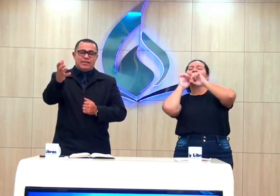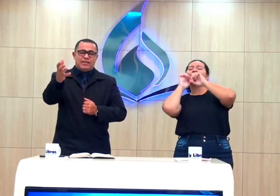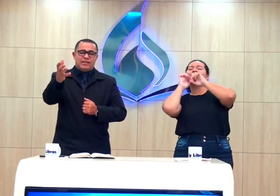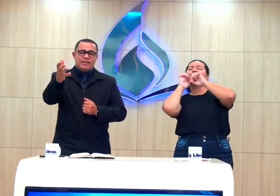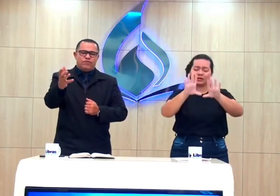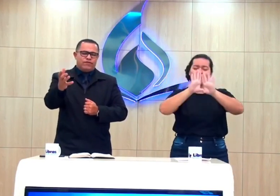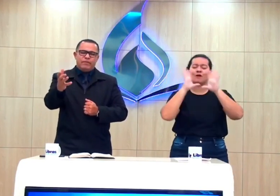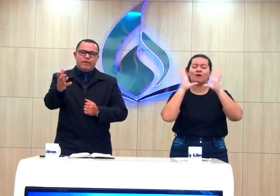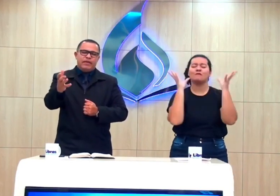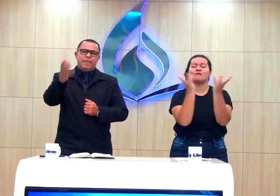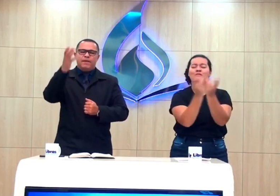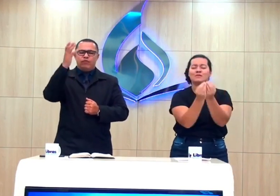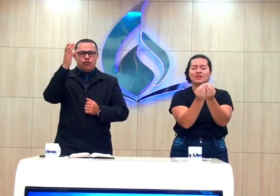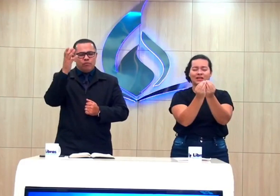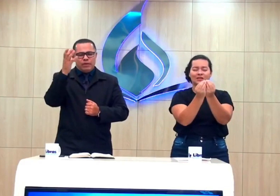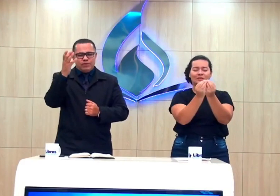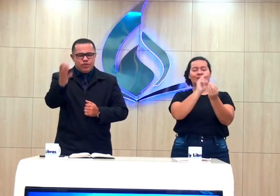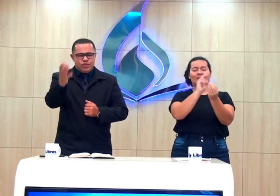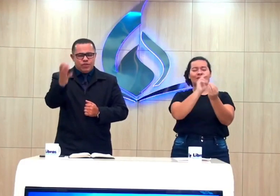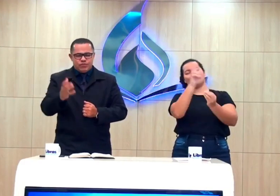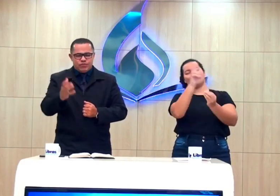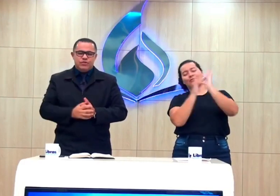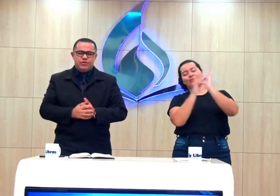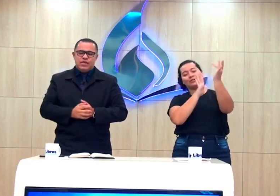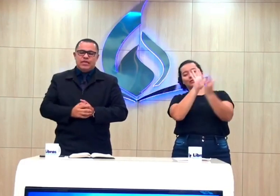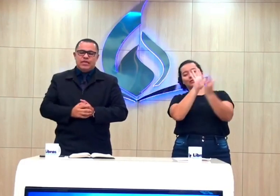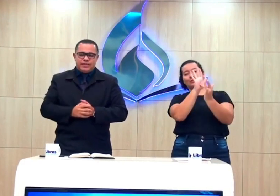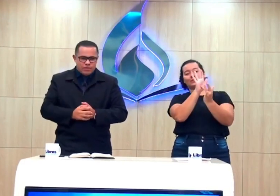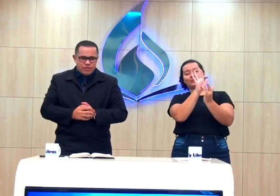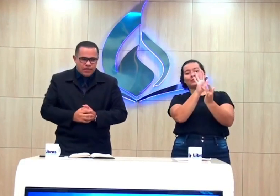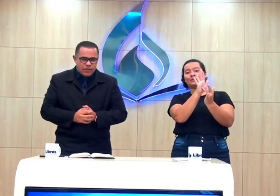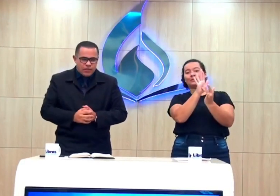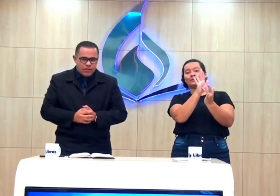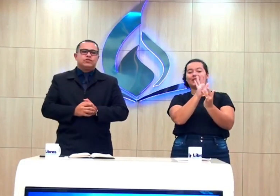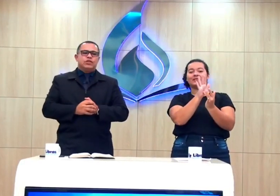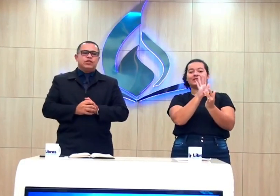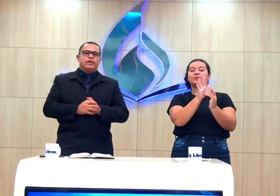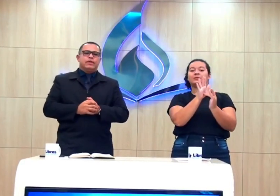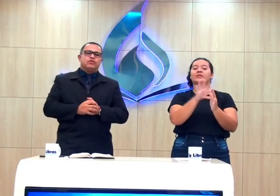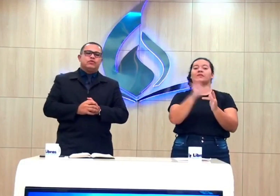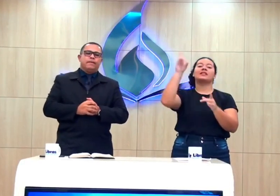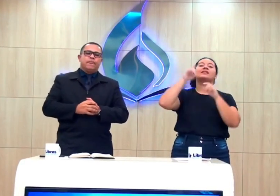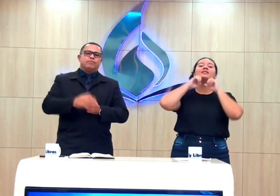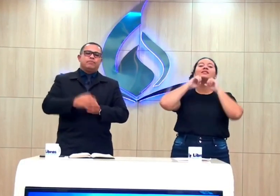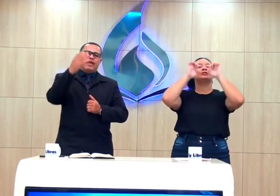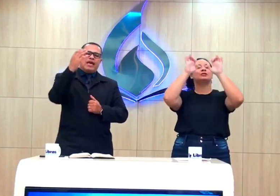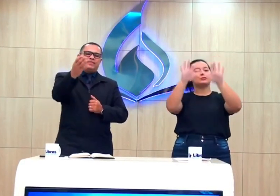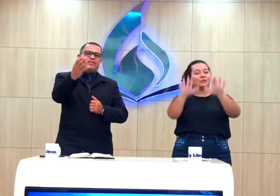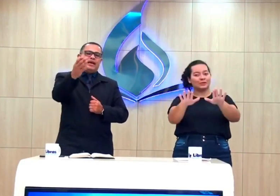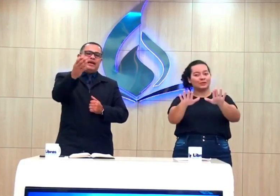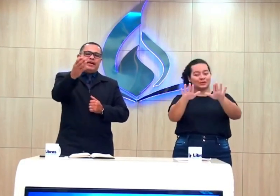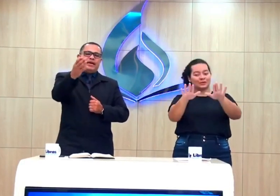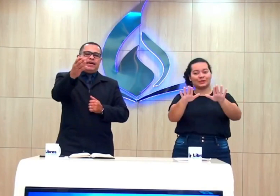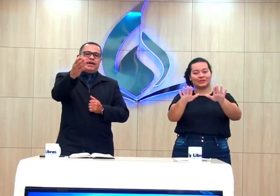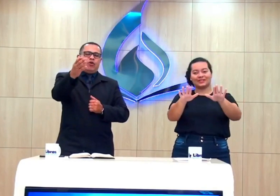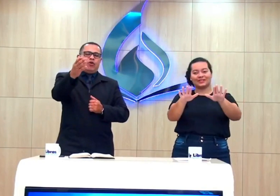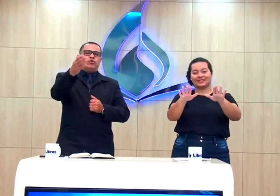casa, na tua família, no nome de Jesus. Que Deus em Cristo te abençoe por